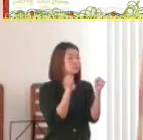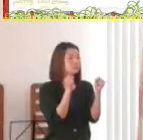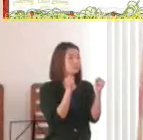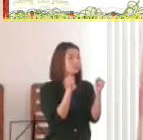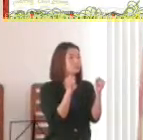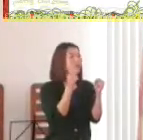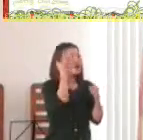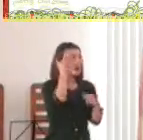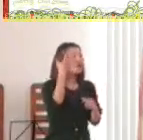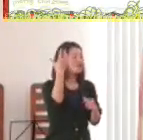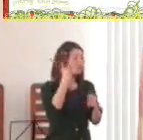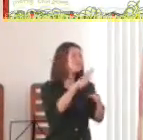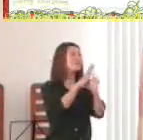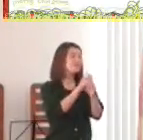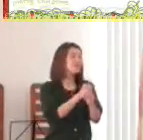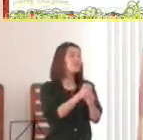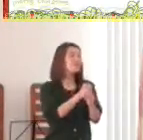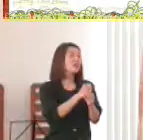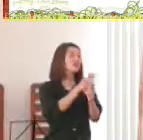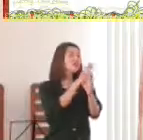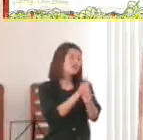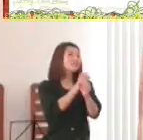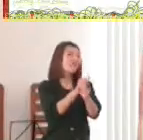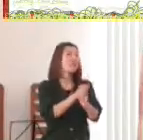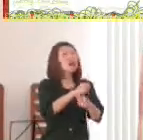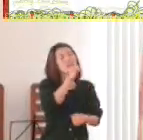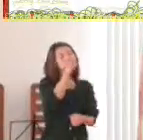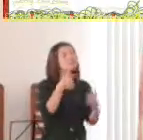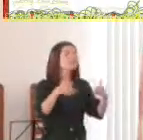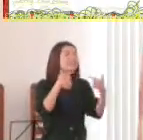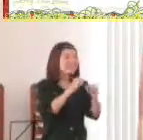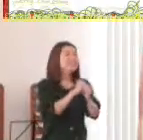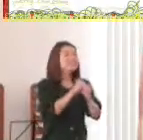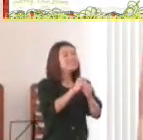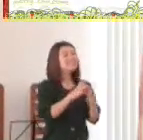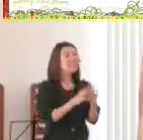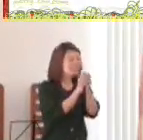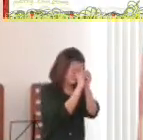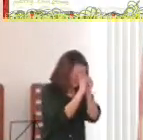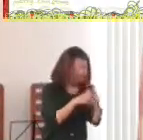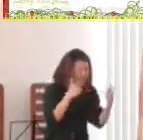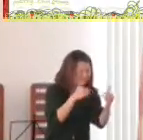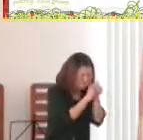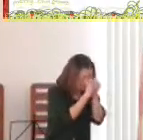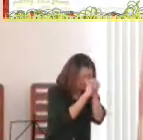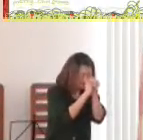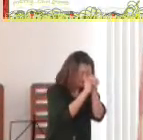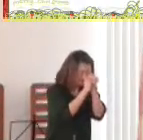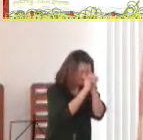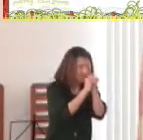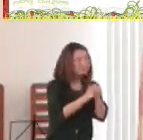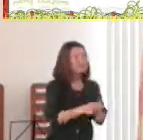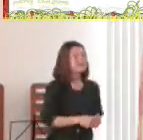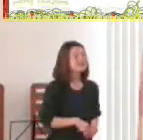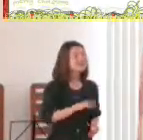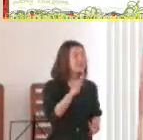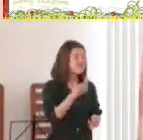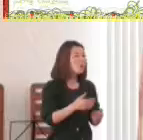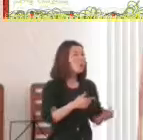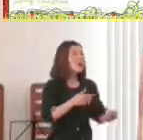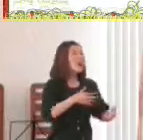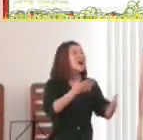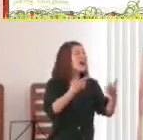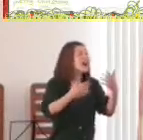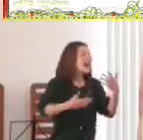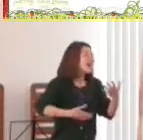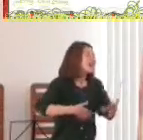どんな人にもイエス様は共にいてくださるんだよということを書いてあるんです。あのもの福音書の中に皆さんを登場